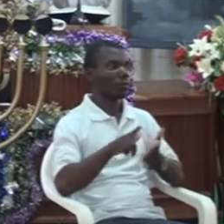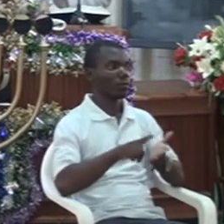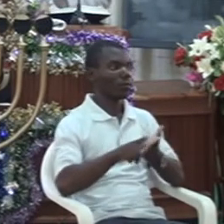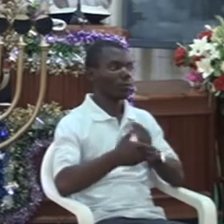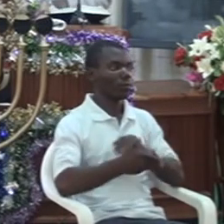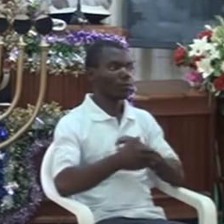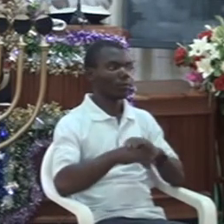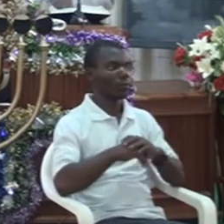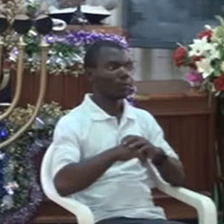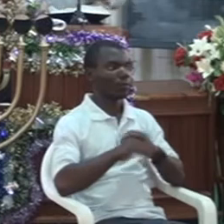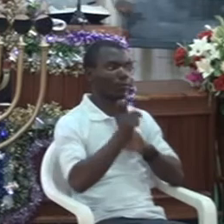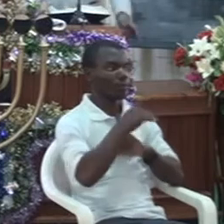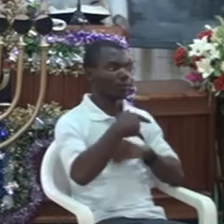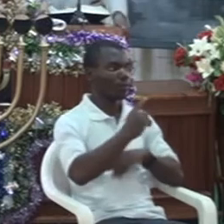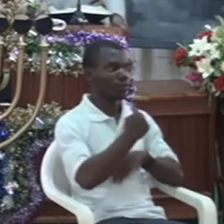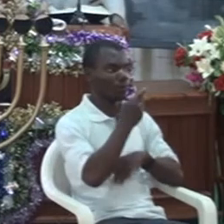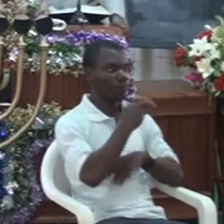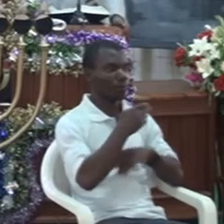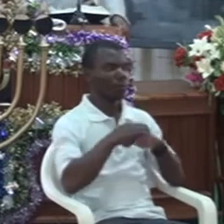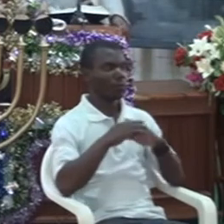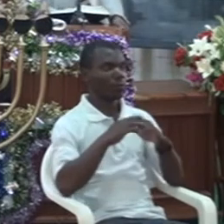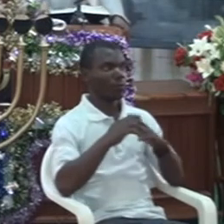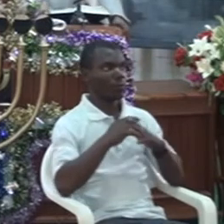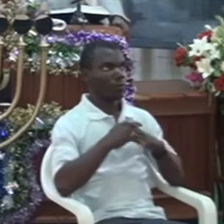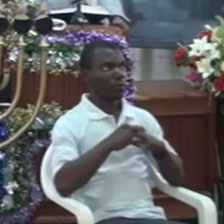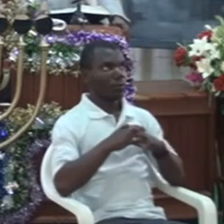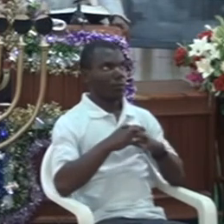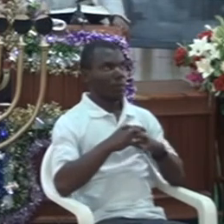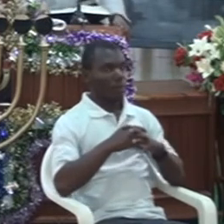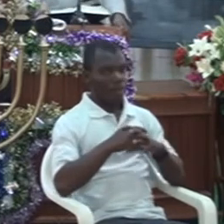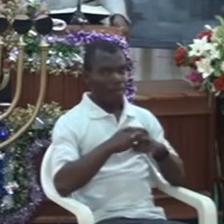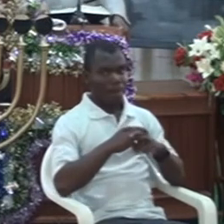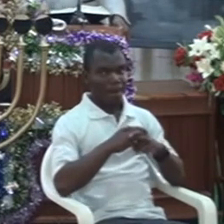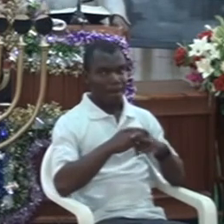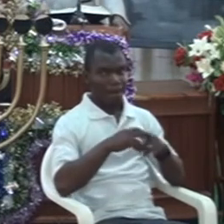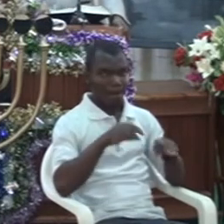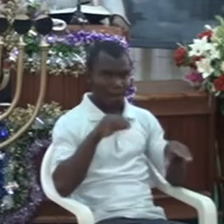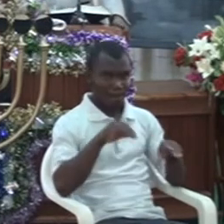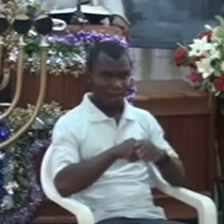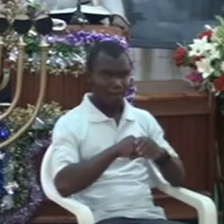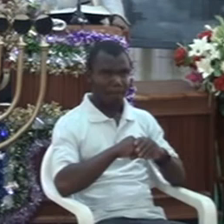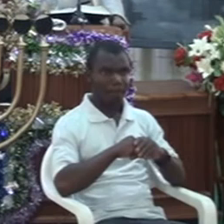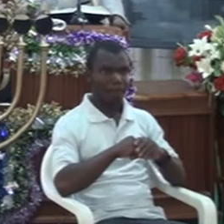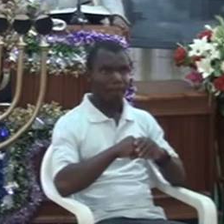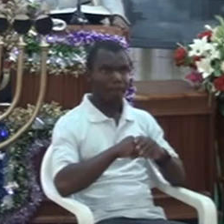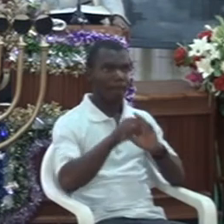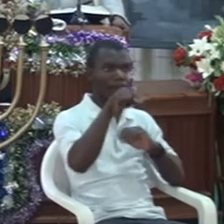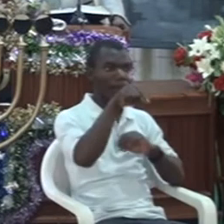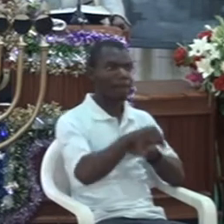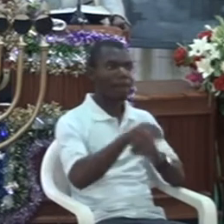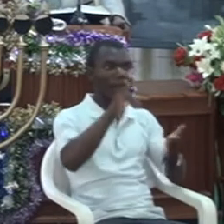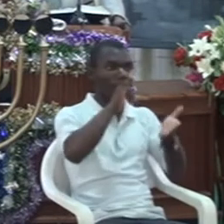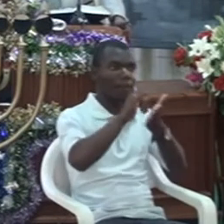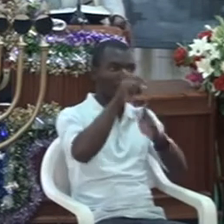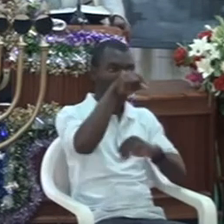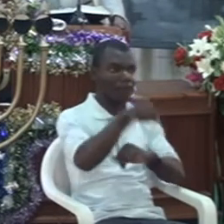Je vais lire ici ce qu'il est en train de dire ici. Dans qu'est-ce que le Saint-Esprit?